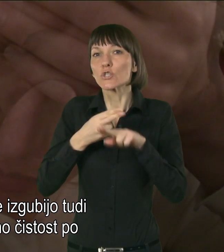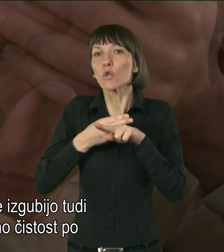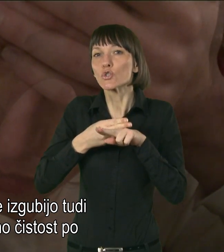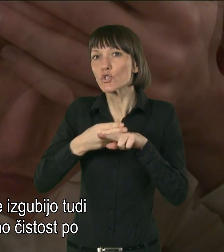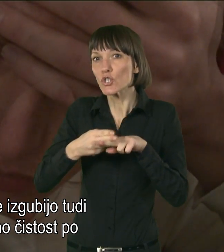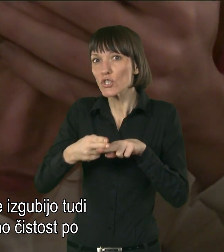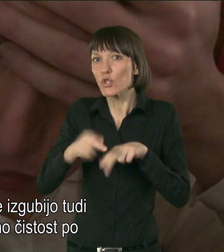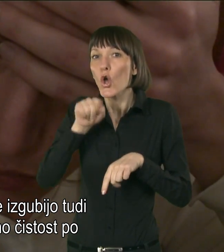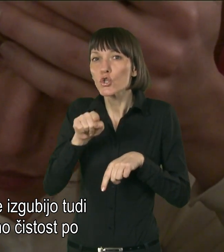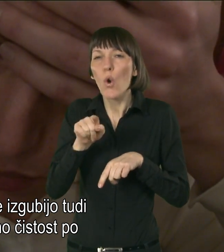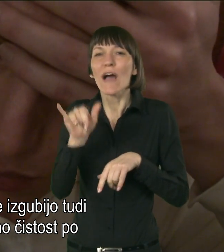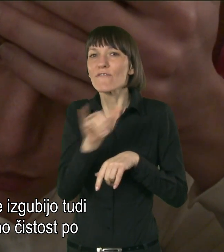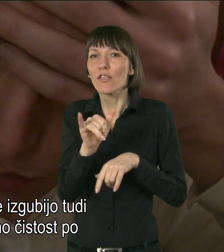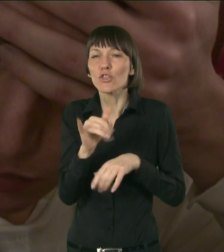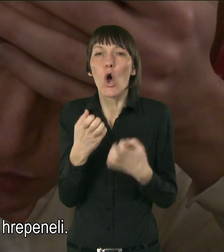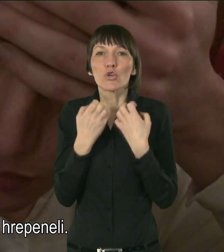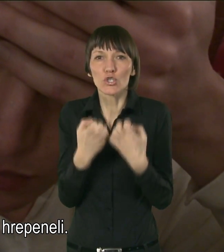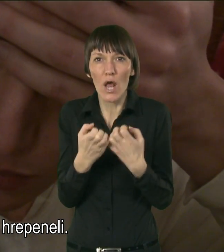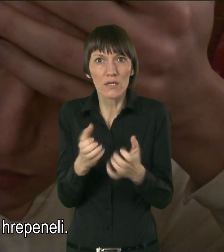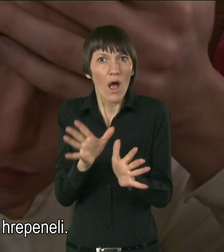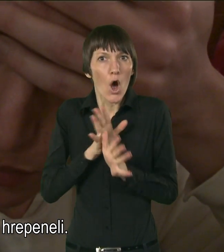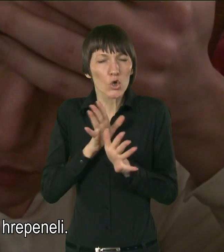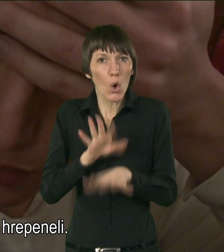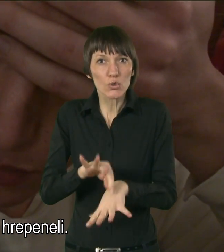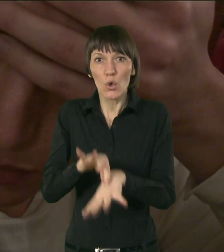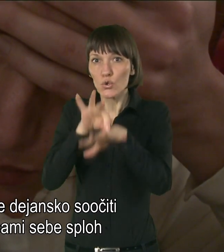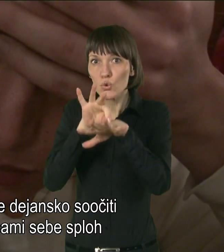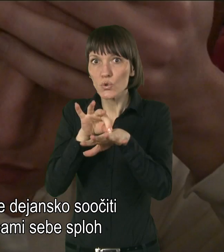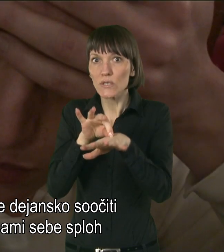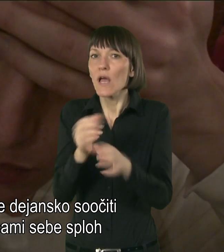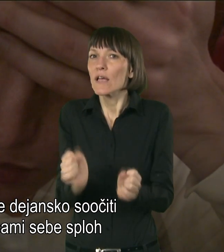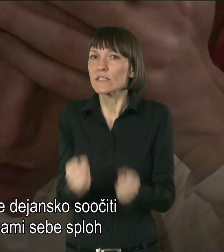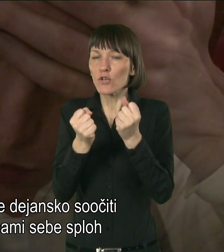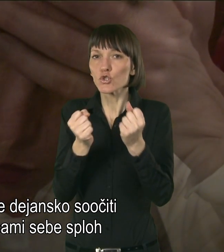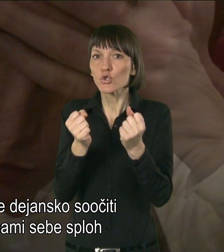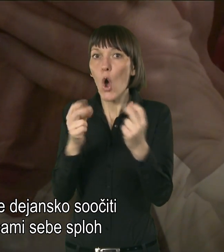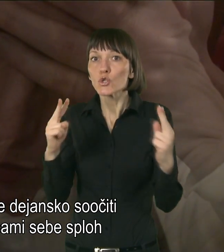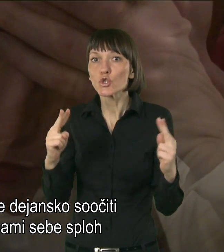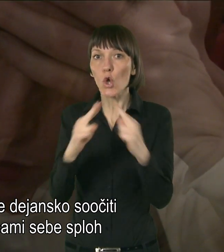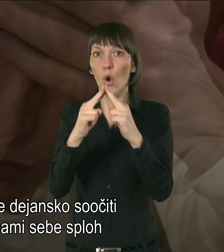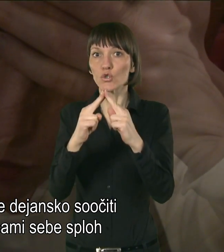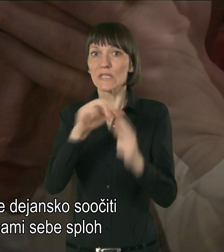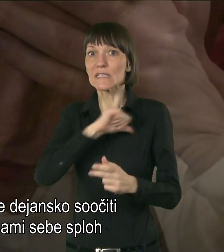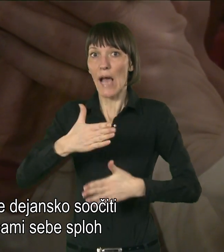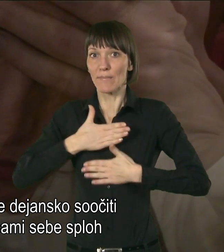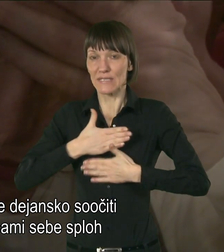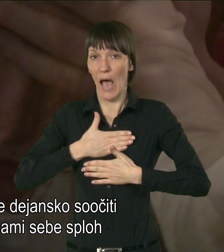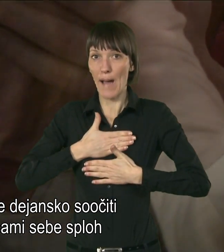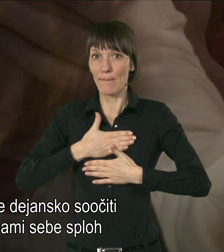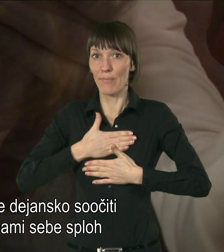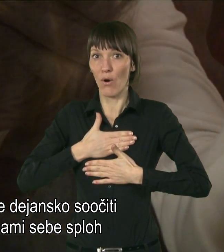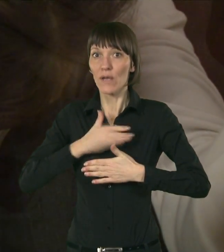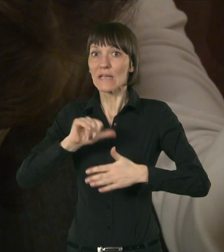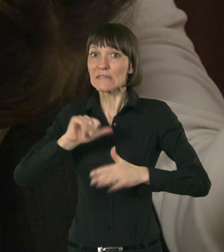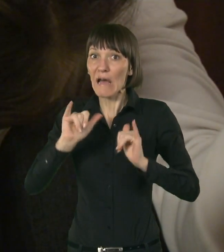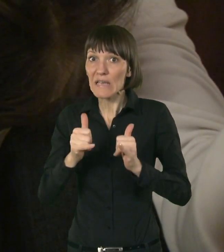nazadnje tudi svojo lastno čistost, po kateri so hrpeneli in jim je grozen se že dejansko soočiti že sami pri sebi v